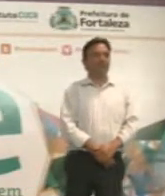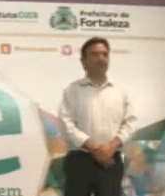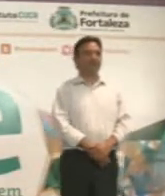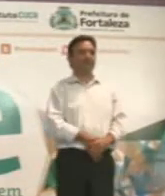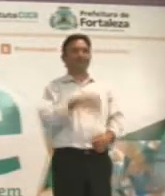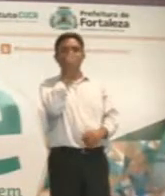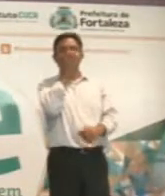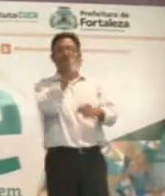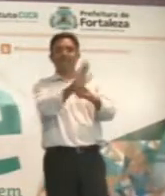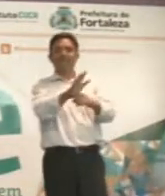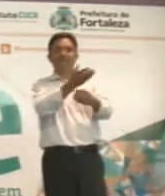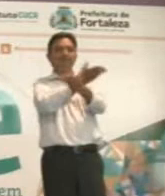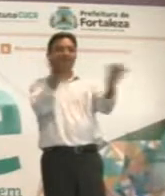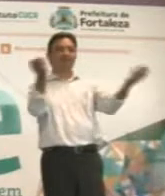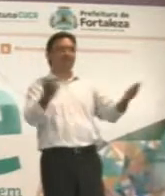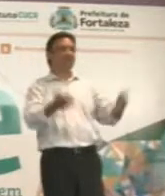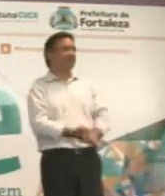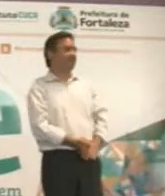Bebês, boa tarde a todos.